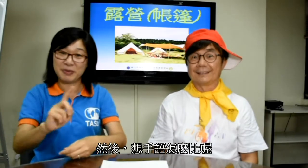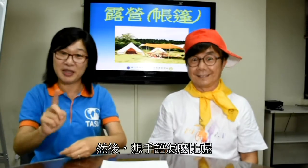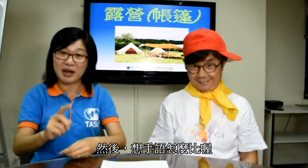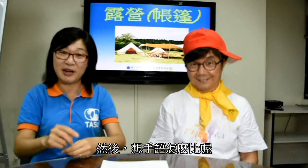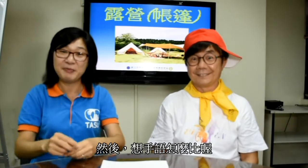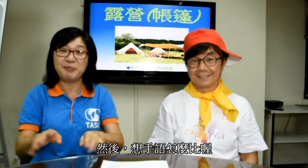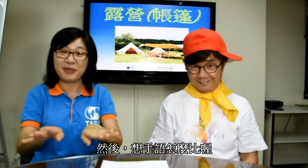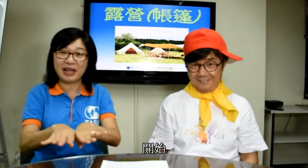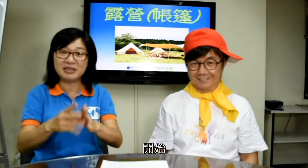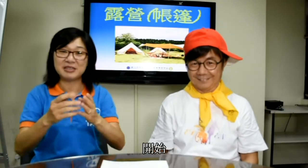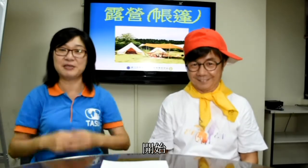哦。开始。